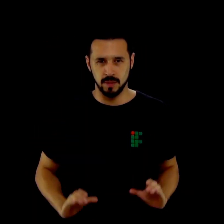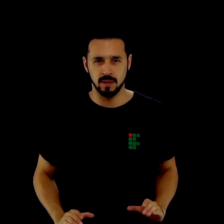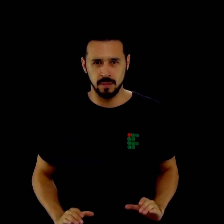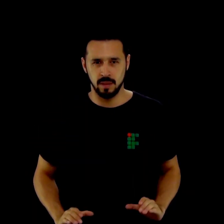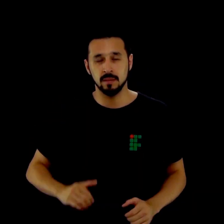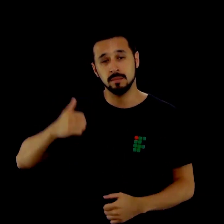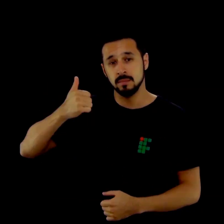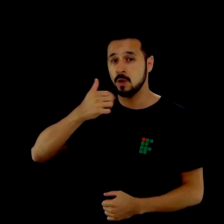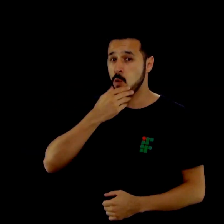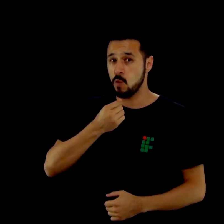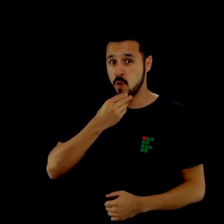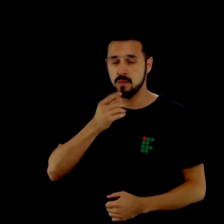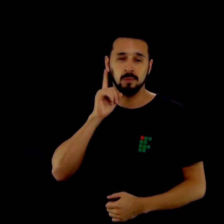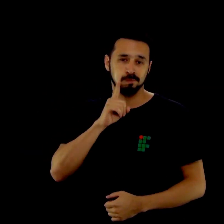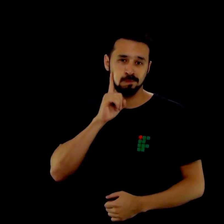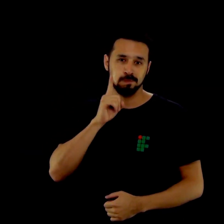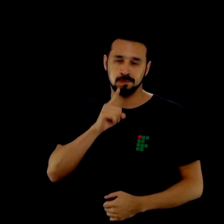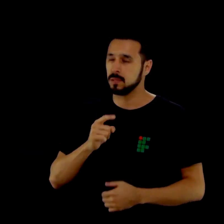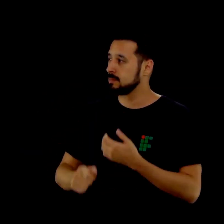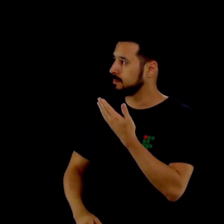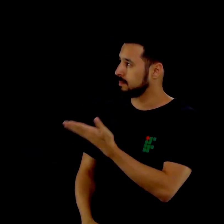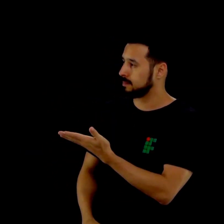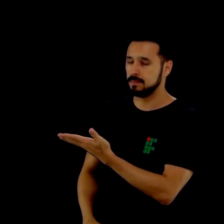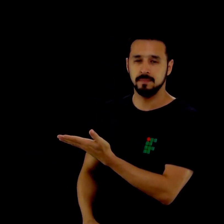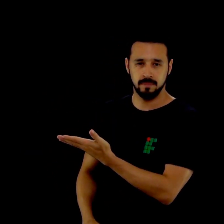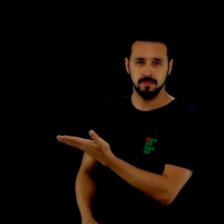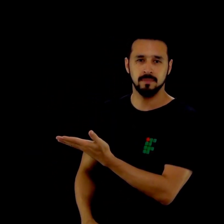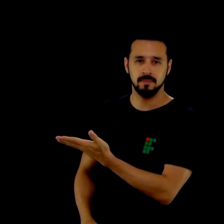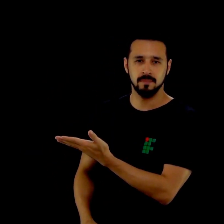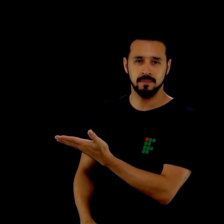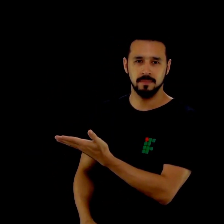O americano E. L. Thorndike,